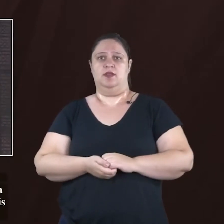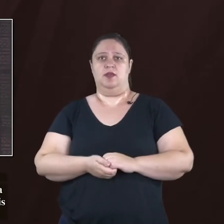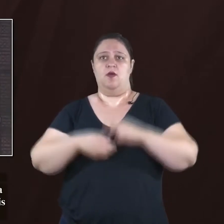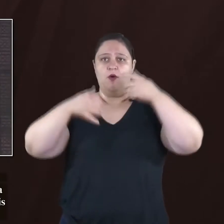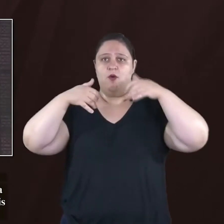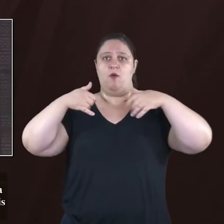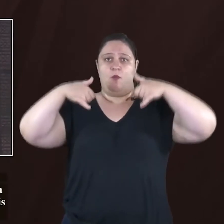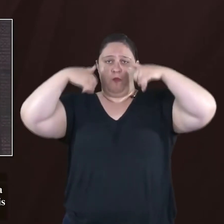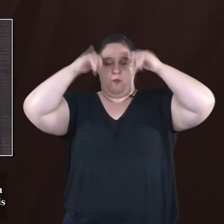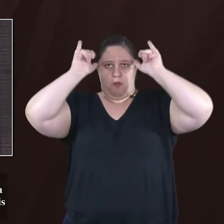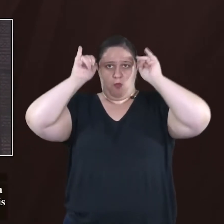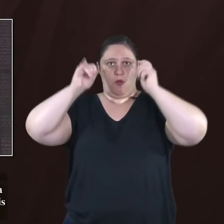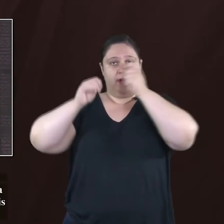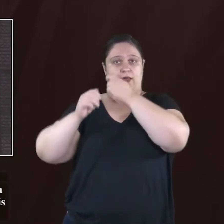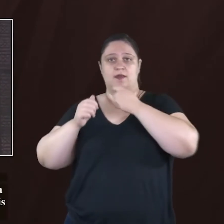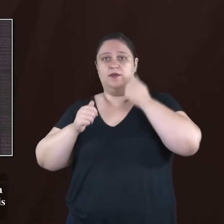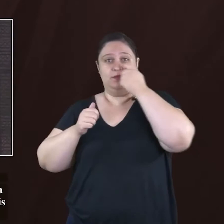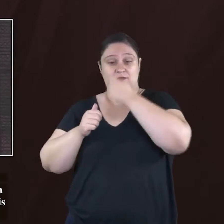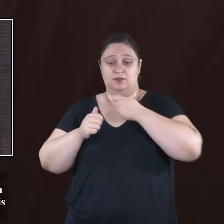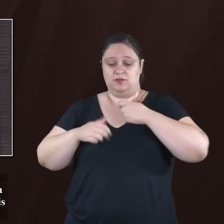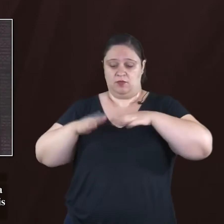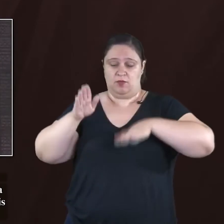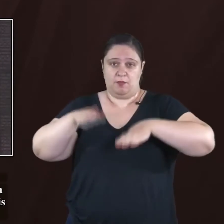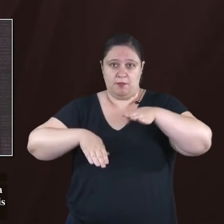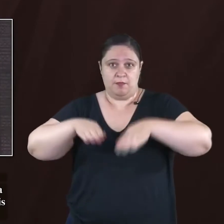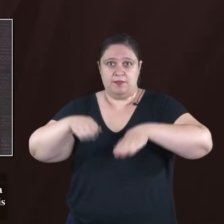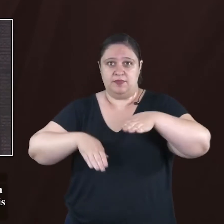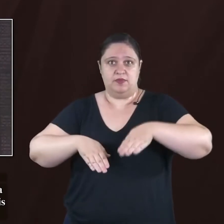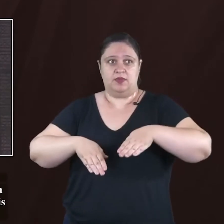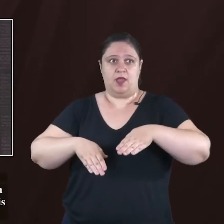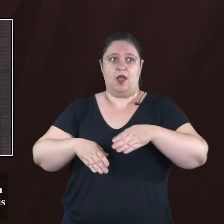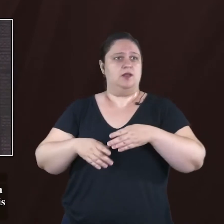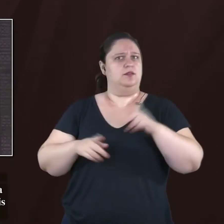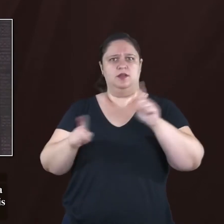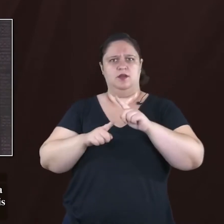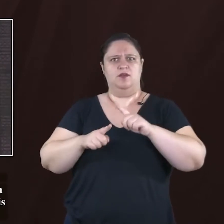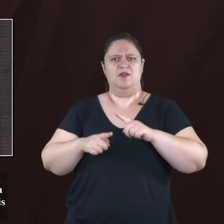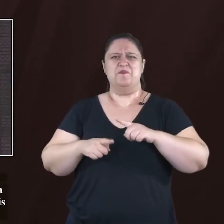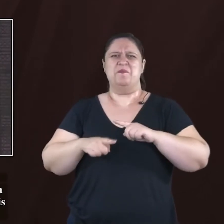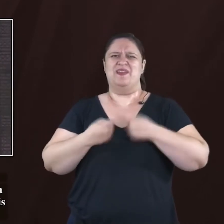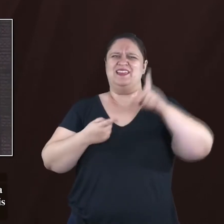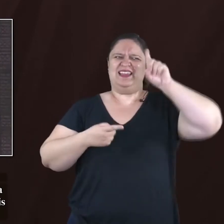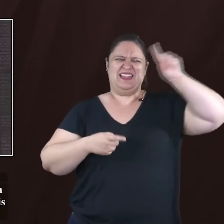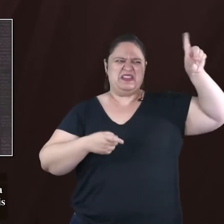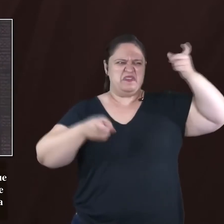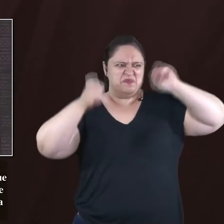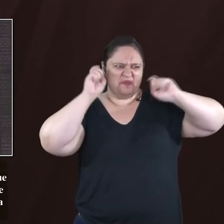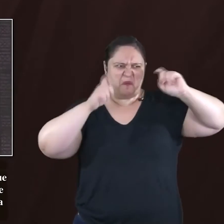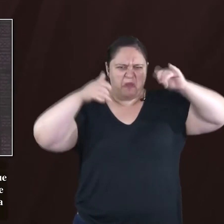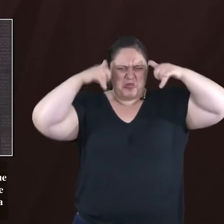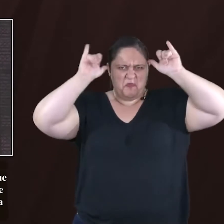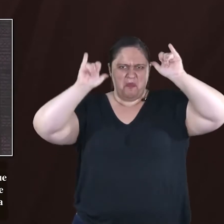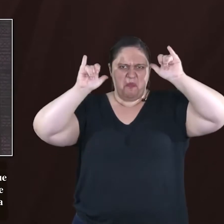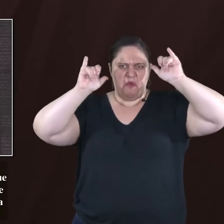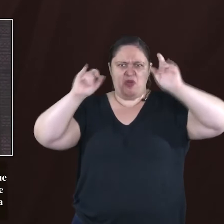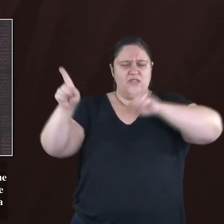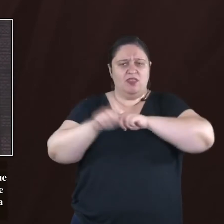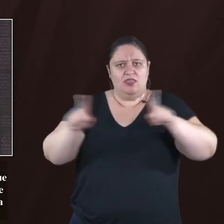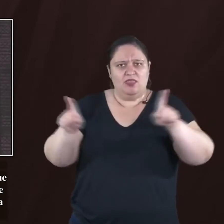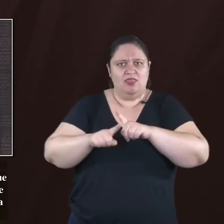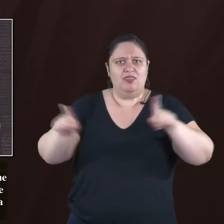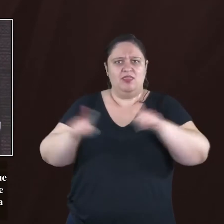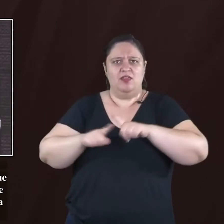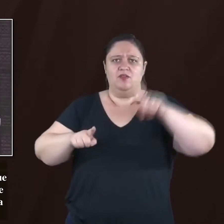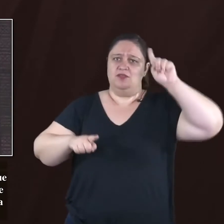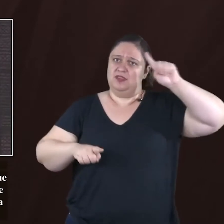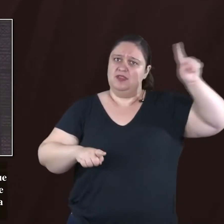quando pisa o trigo. Acaso é com bois que Deus se preocupa? Ou é seguramente por nós que Ele